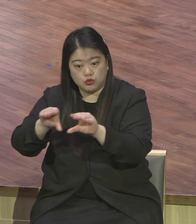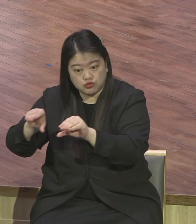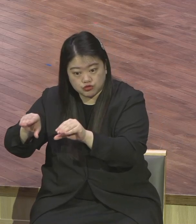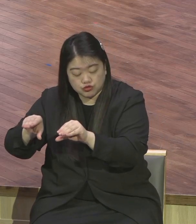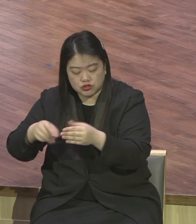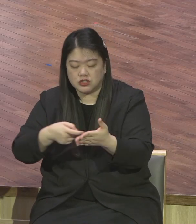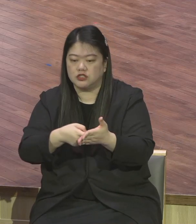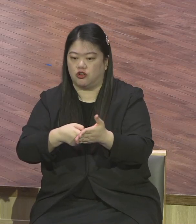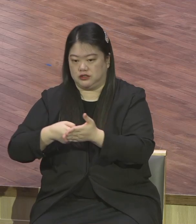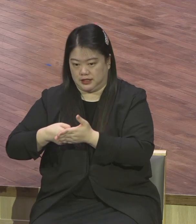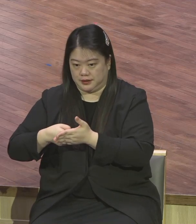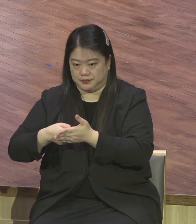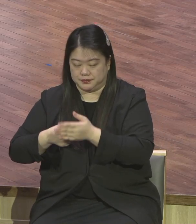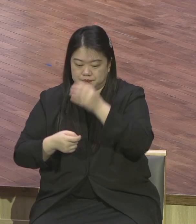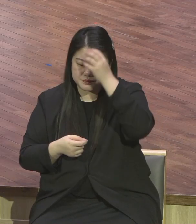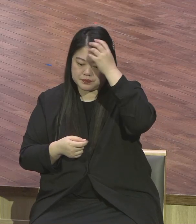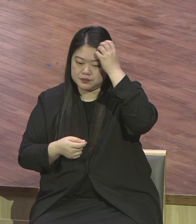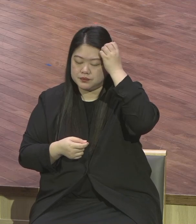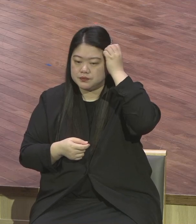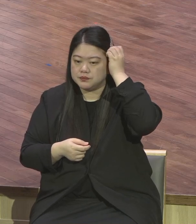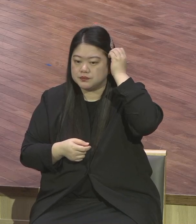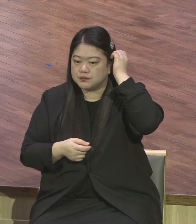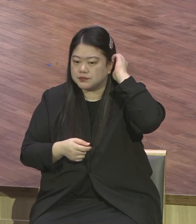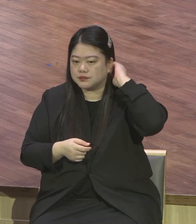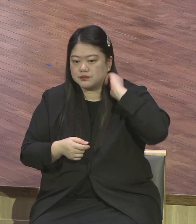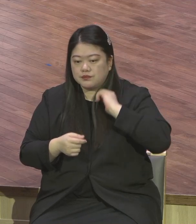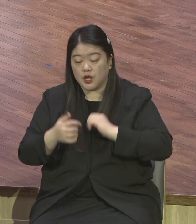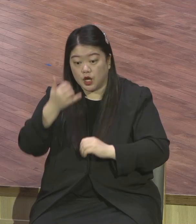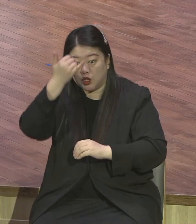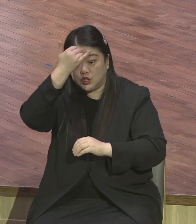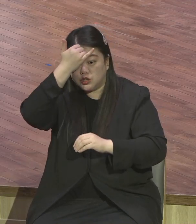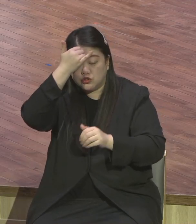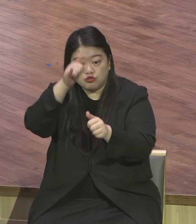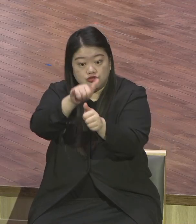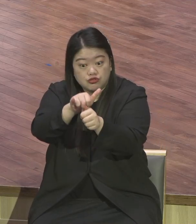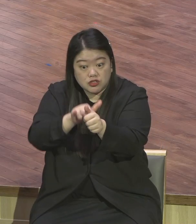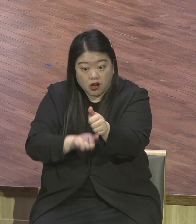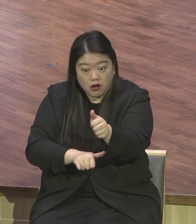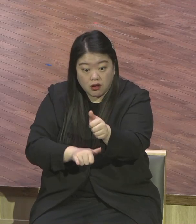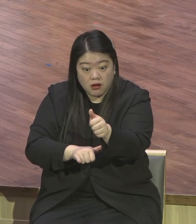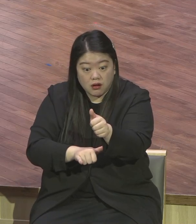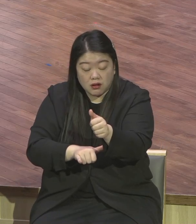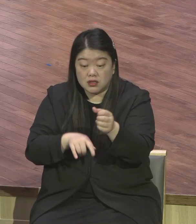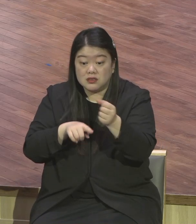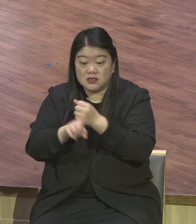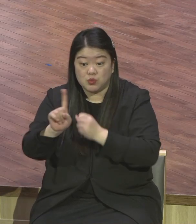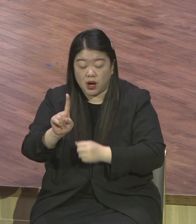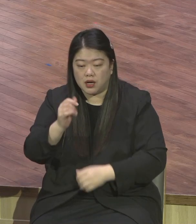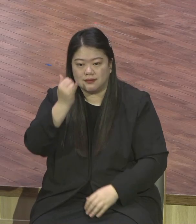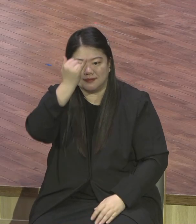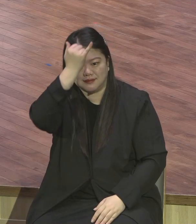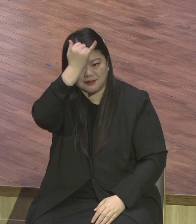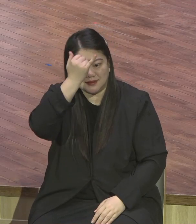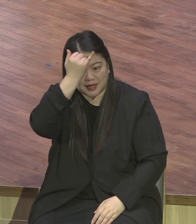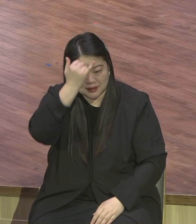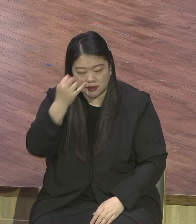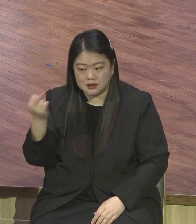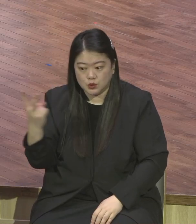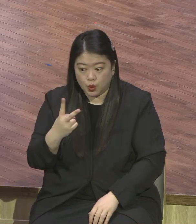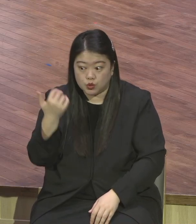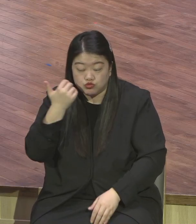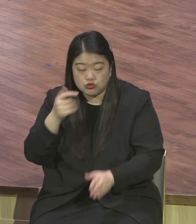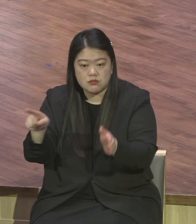말이에요. 언제나 변함없이 믿음직스러운 충성. 무슨 일을 맡겨놔도 걱정되지 않고 맡길 수